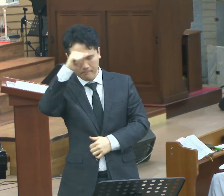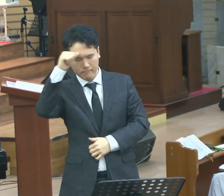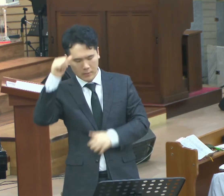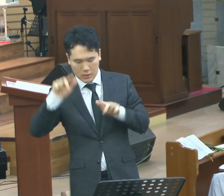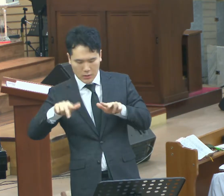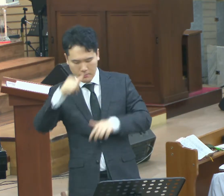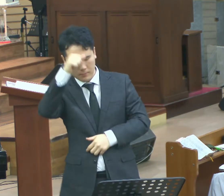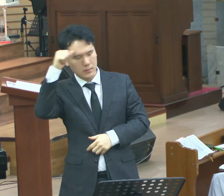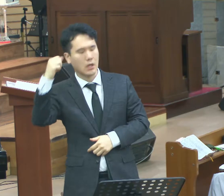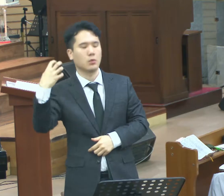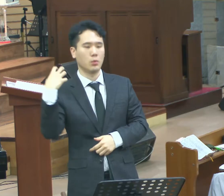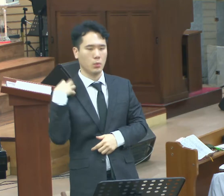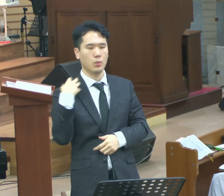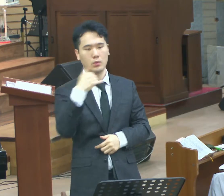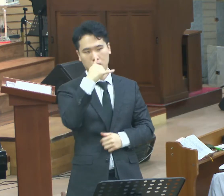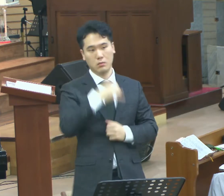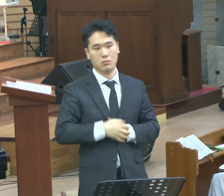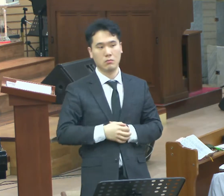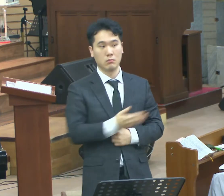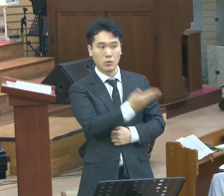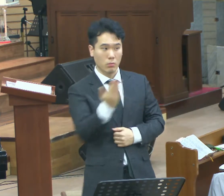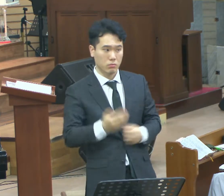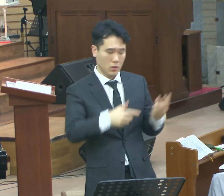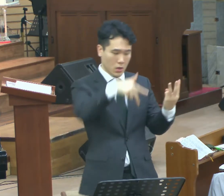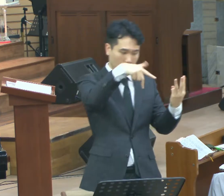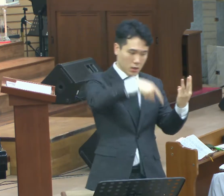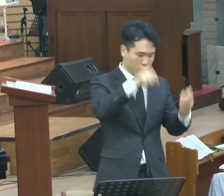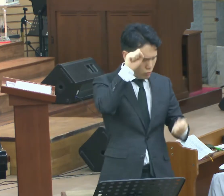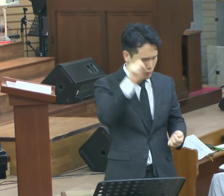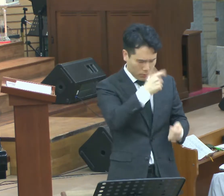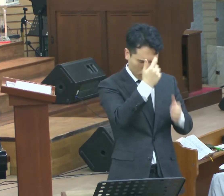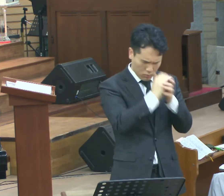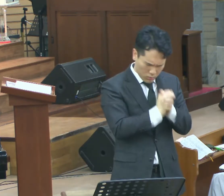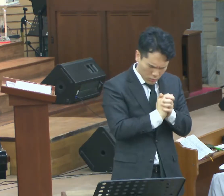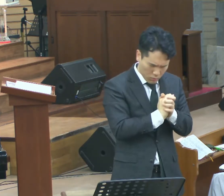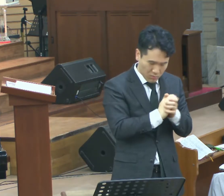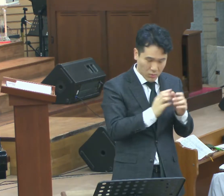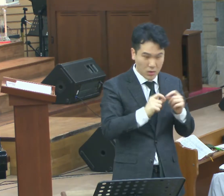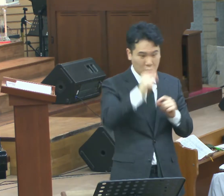여러분, 3주 새벽 기도가 길어요? 그래서 2주로 줄여요?